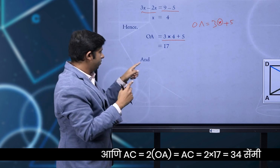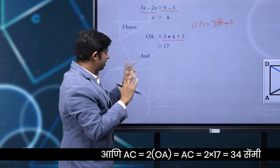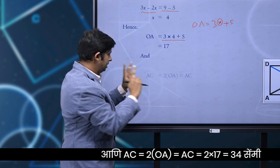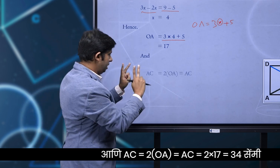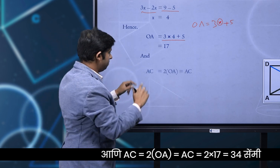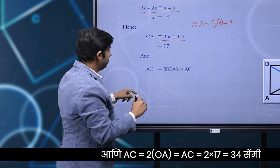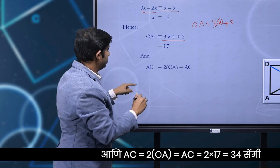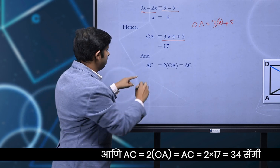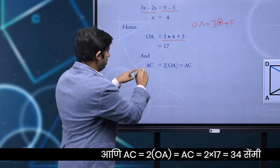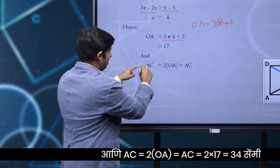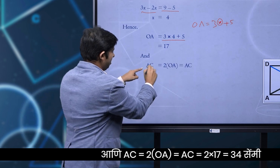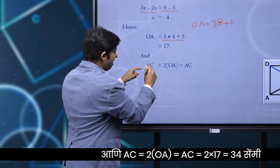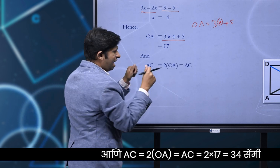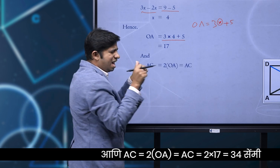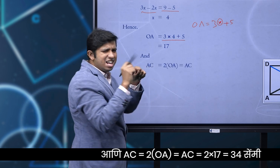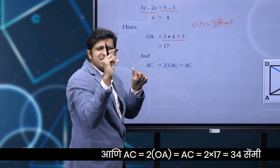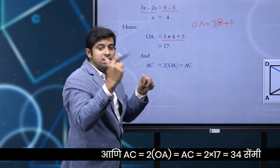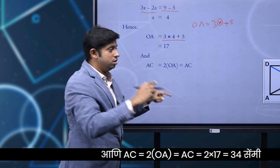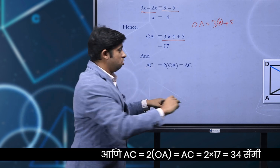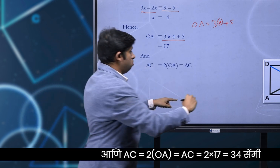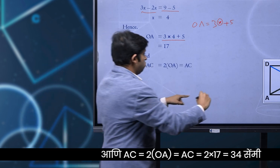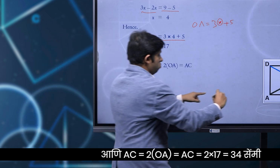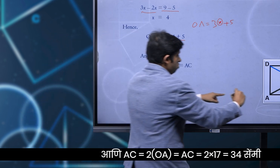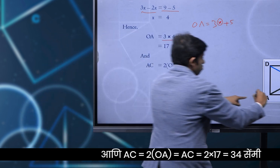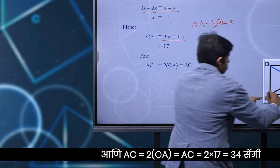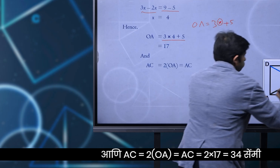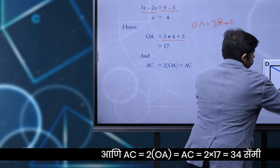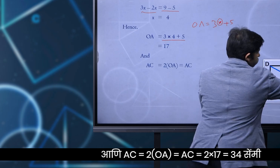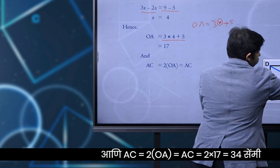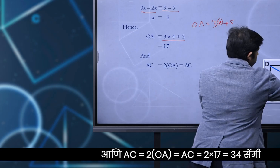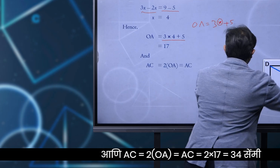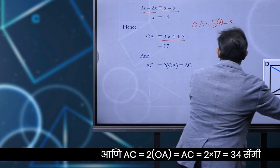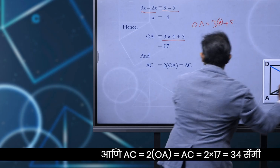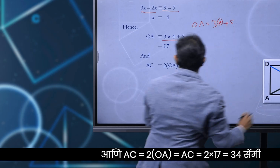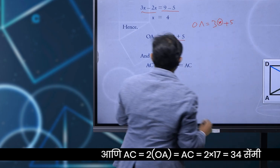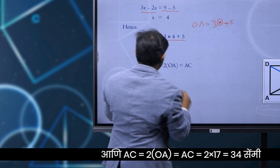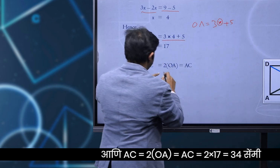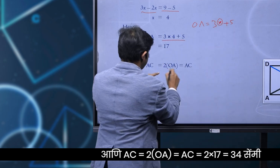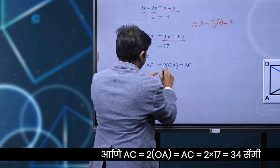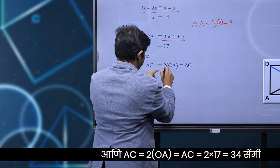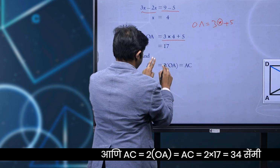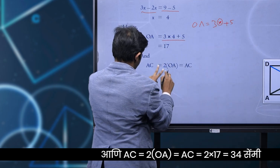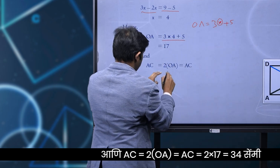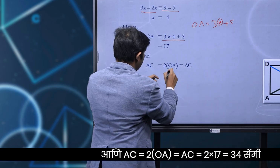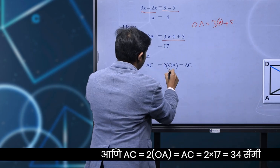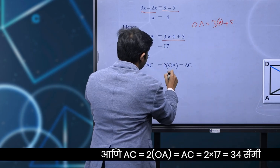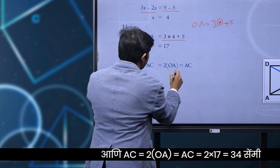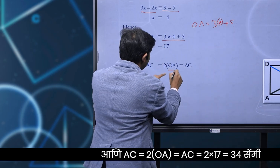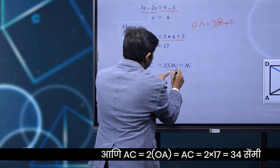आणि AC is equal to 2 into OA is equal to AC is equal to